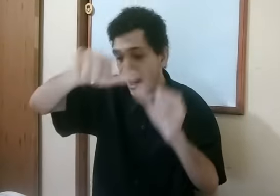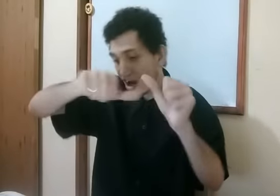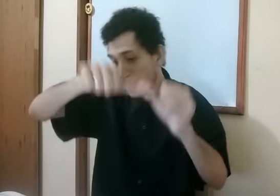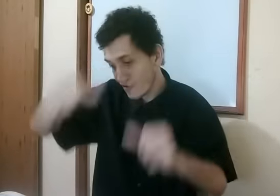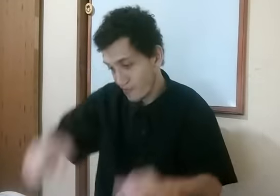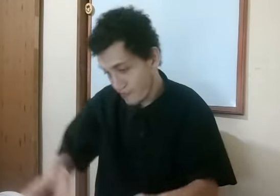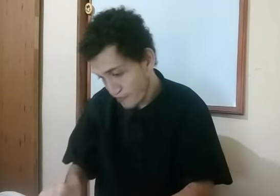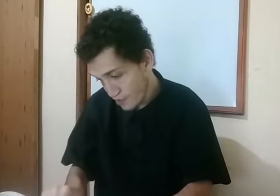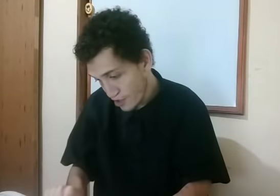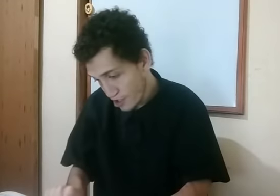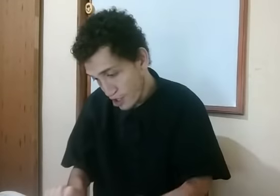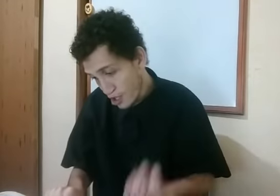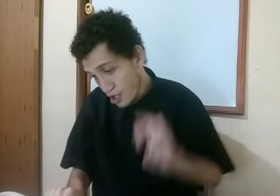Modificar algo.